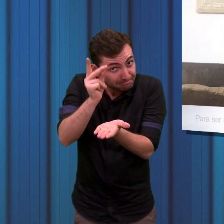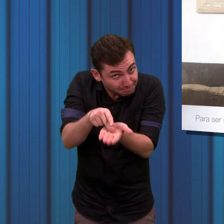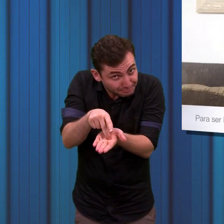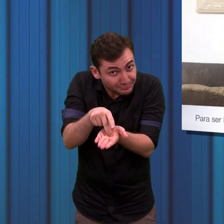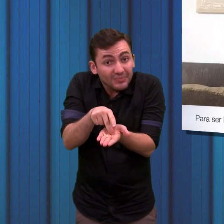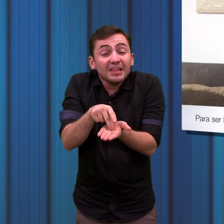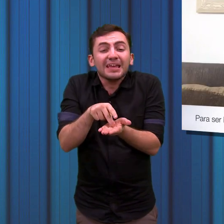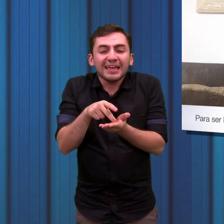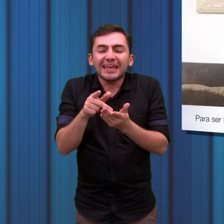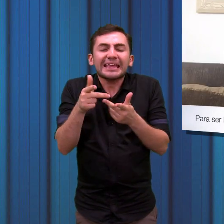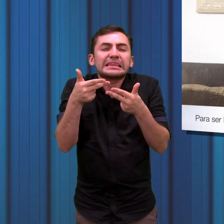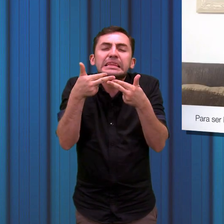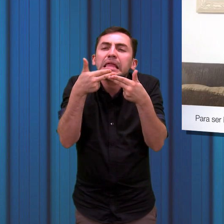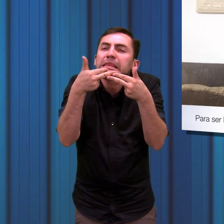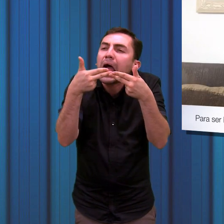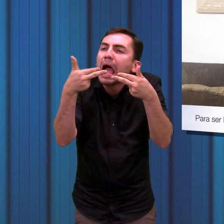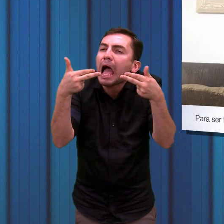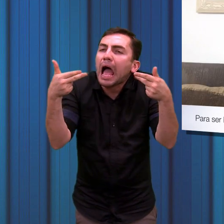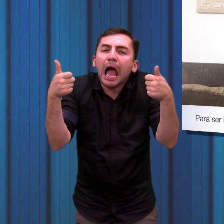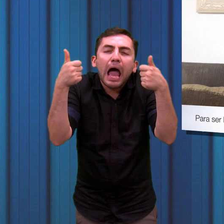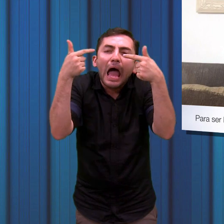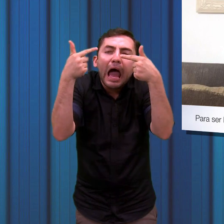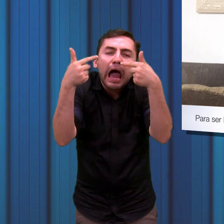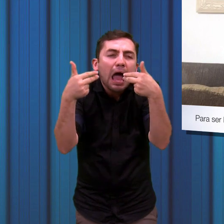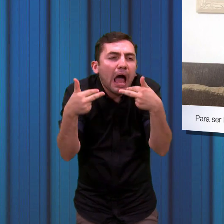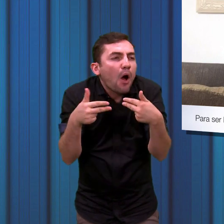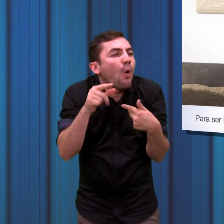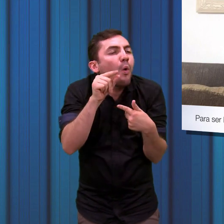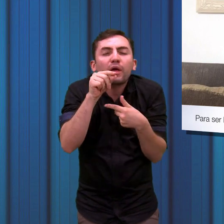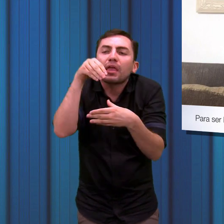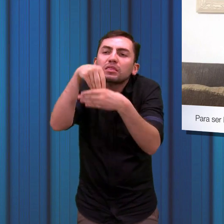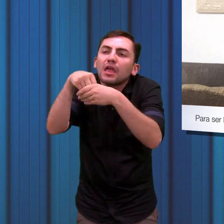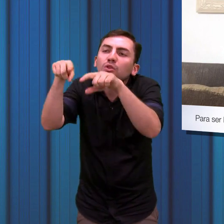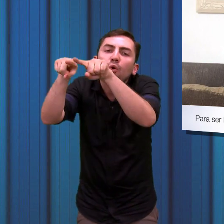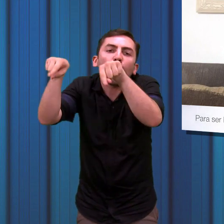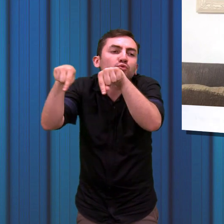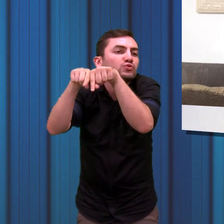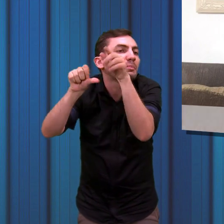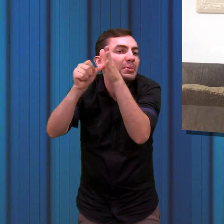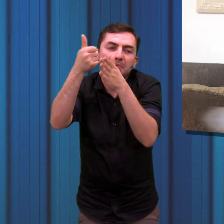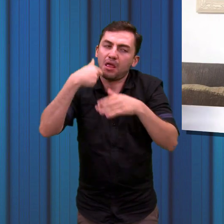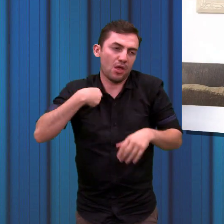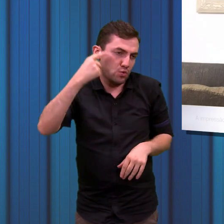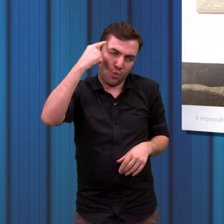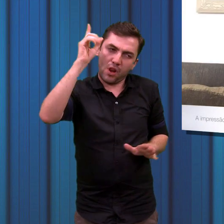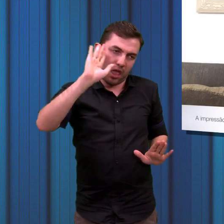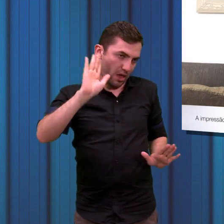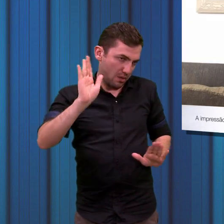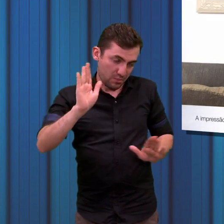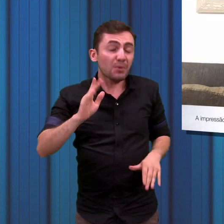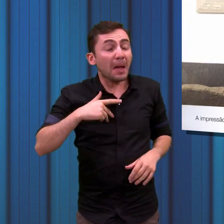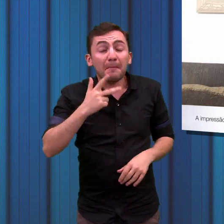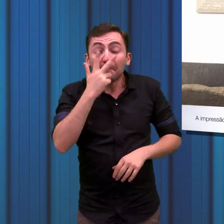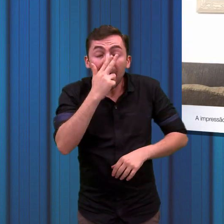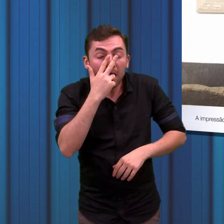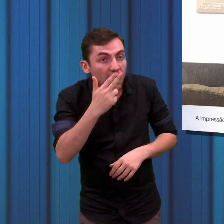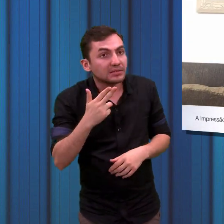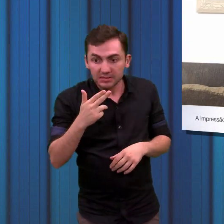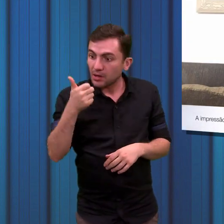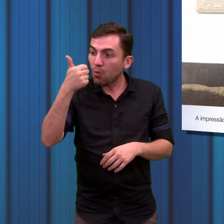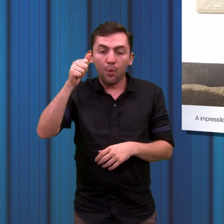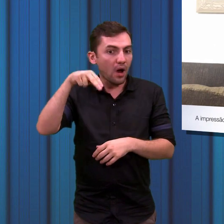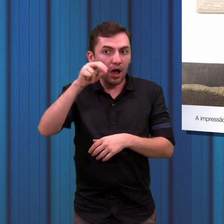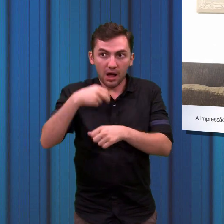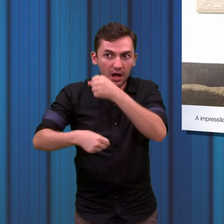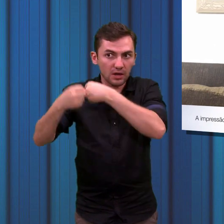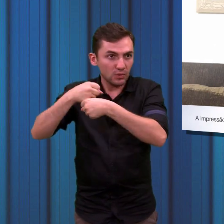Para ser bem sincera, detalhes da primeira consulta eu não lembro. A impressão que eu tenho é que esse primeiro ano